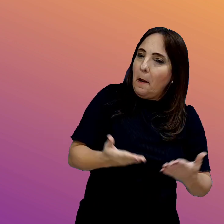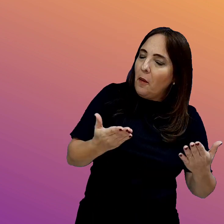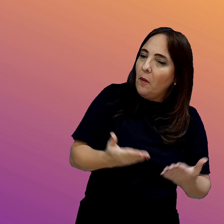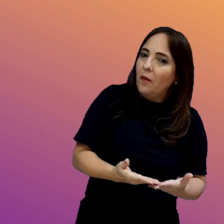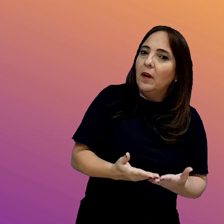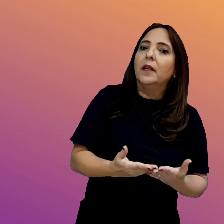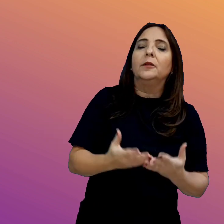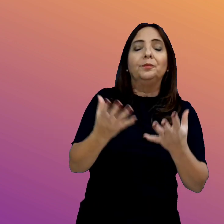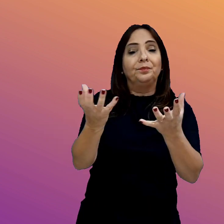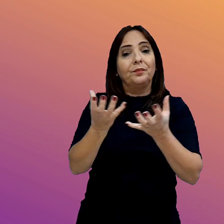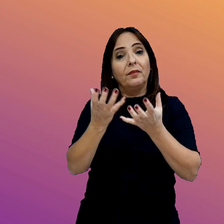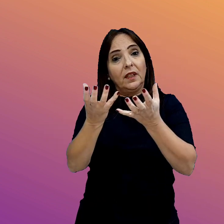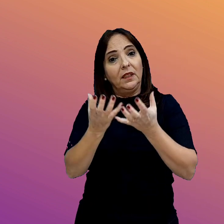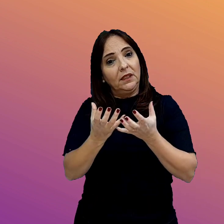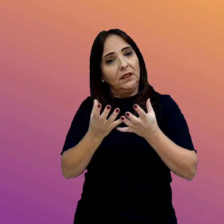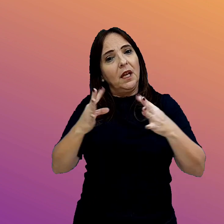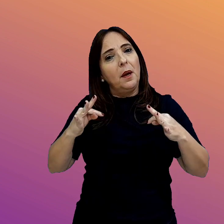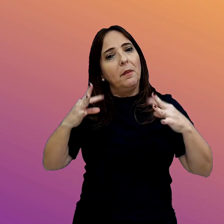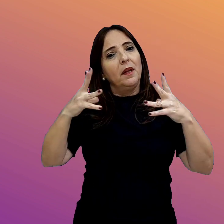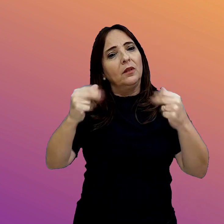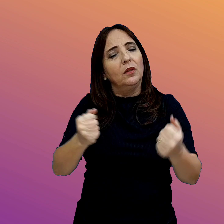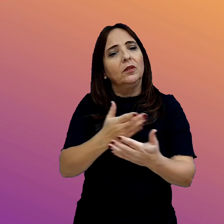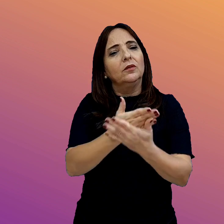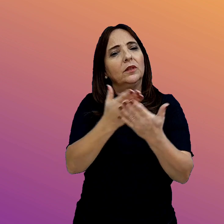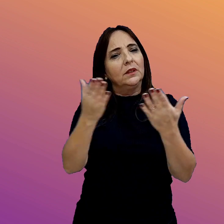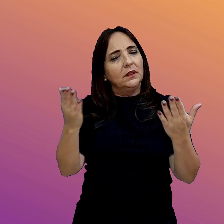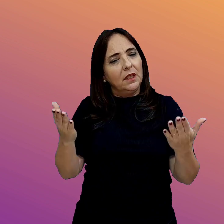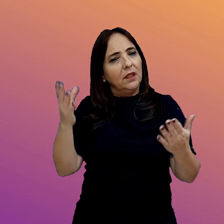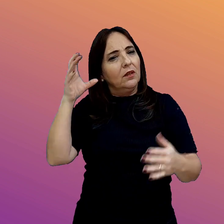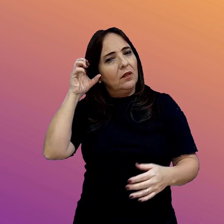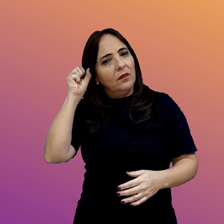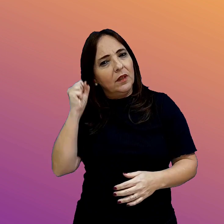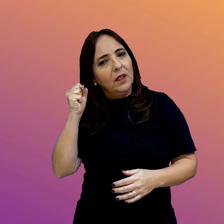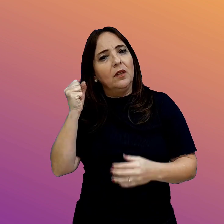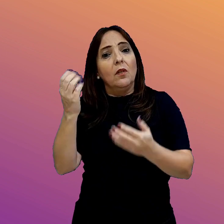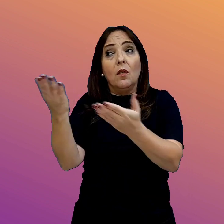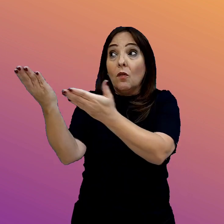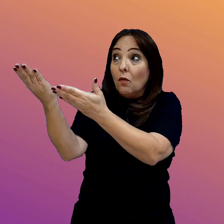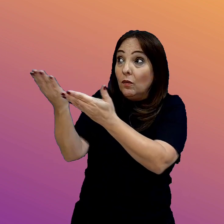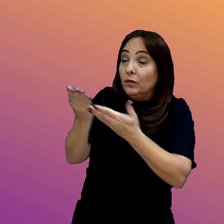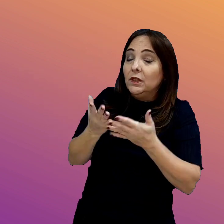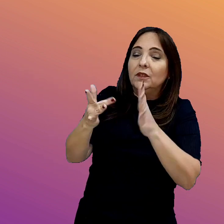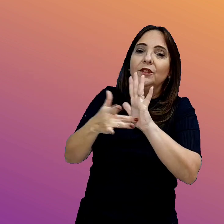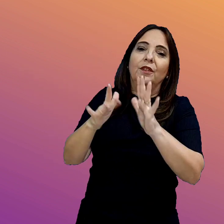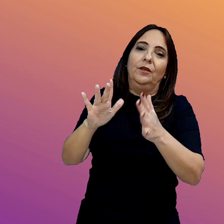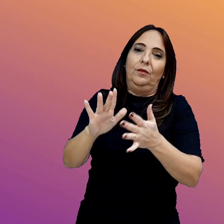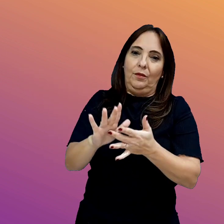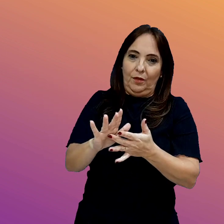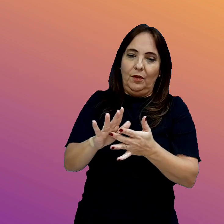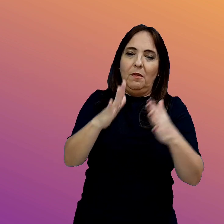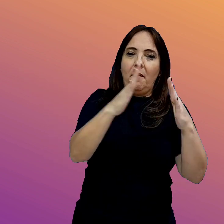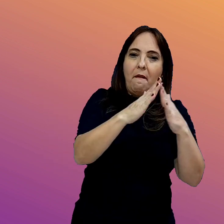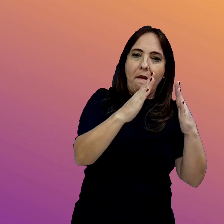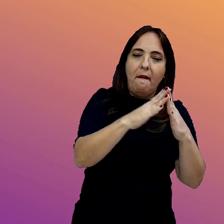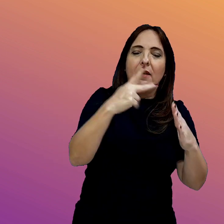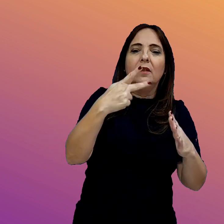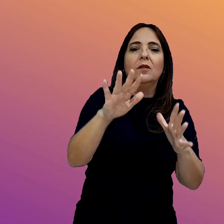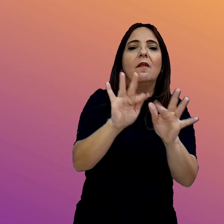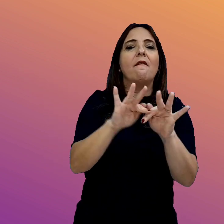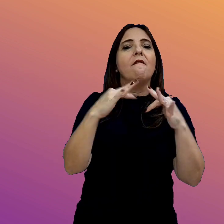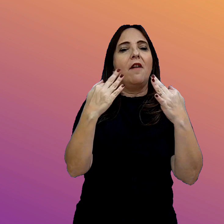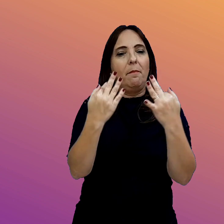para todos que estão ouvindo, não deixe de convidar Jesus para o seu lar. Convide ele para entrar,